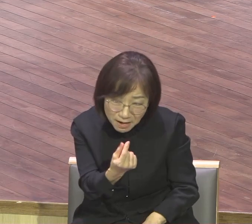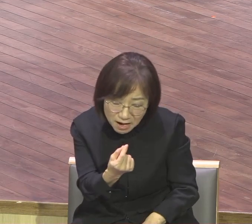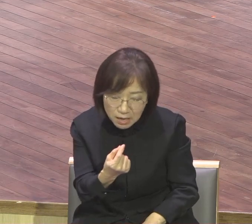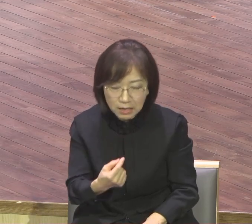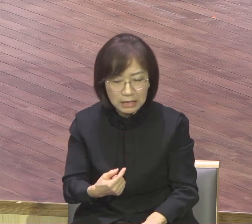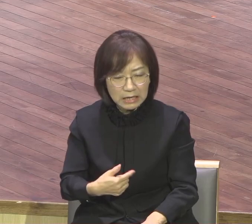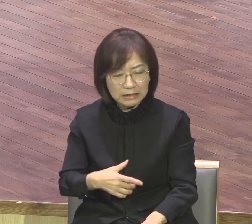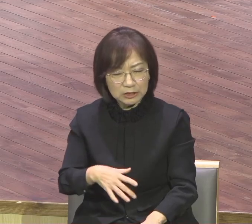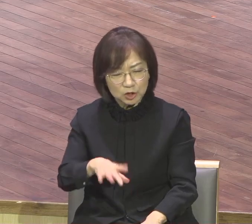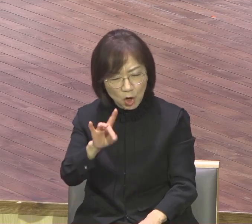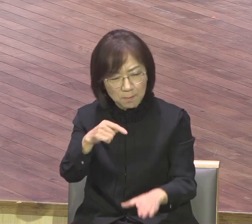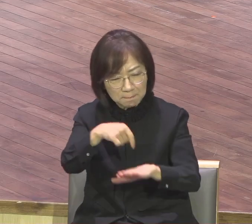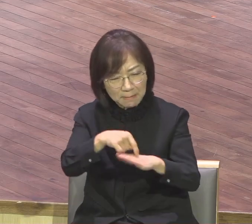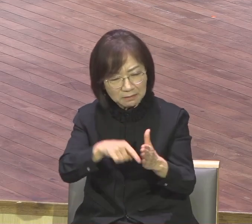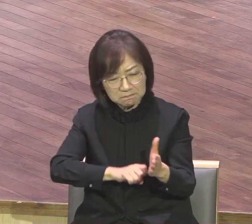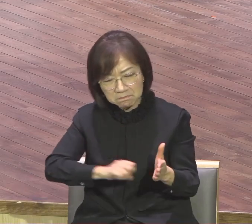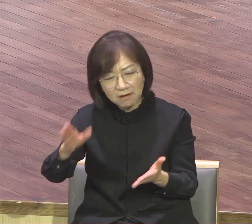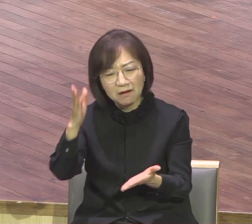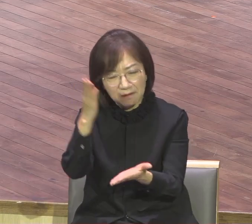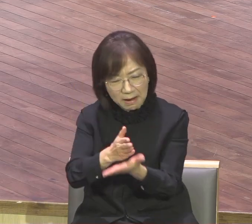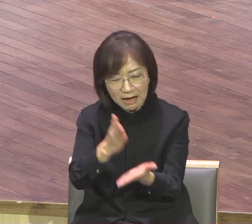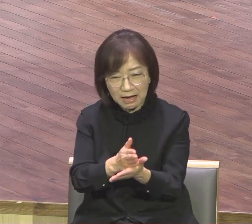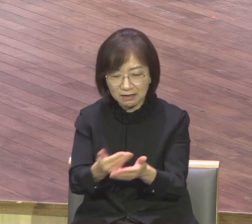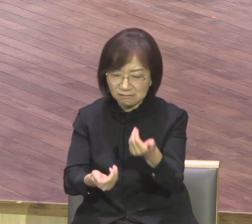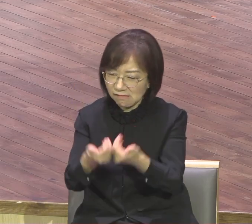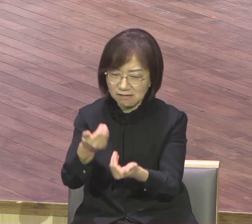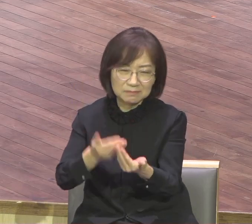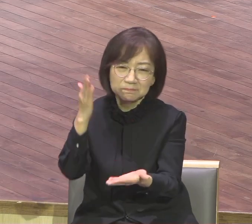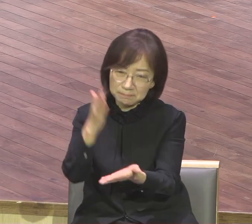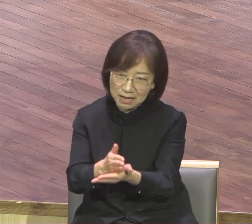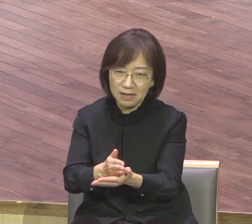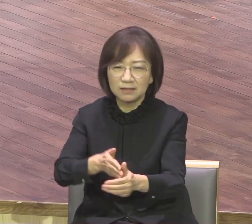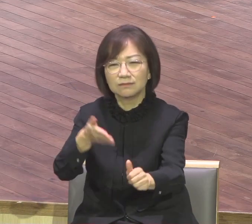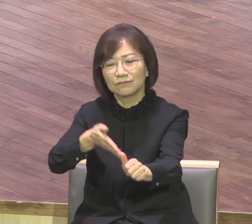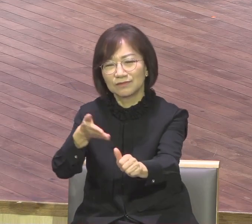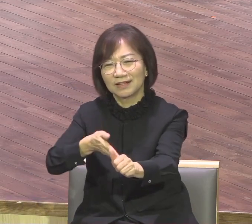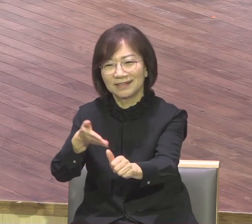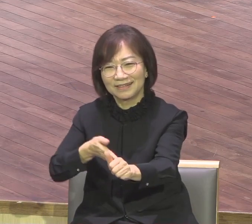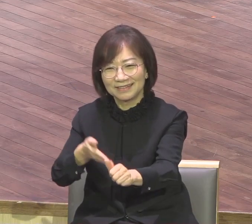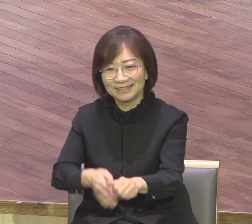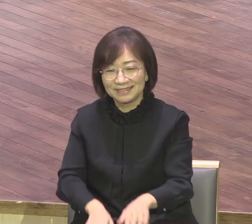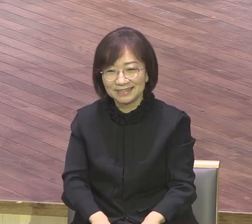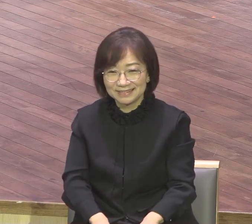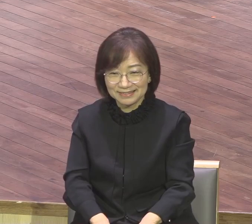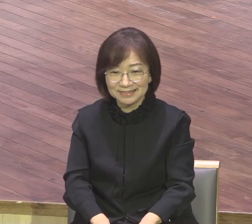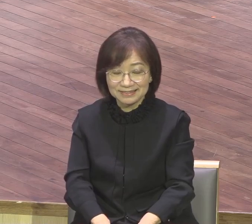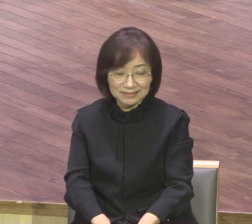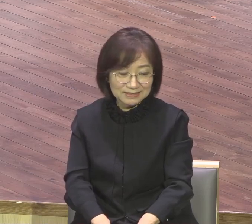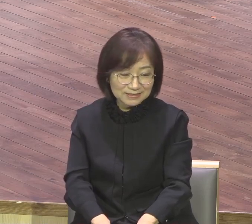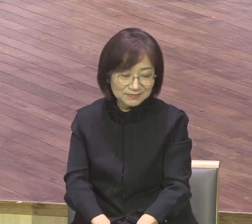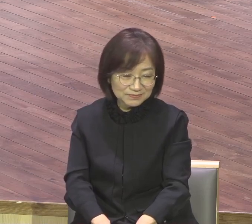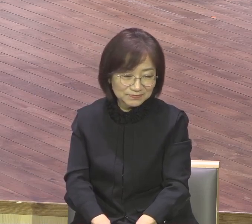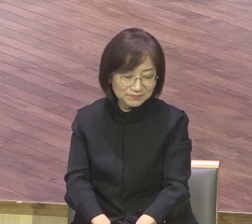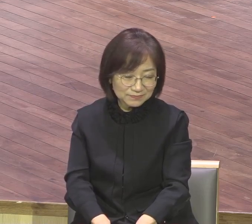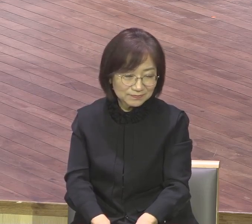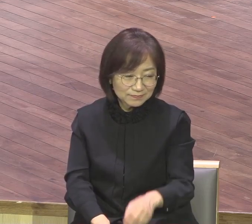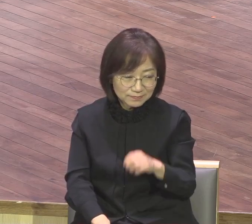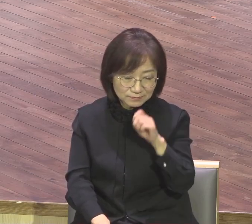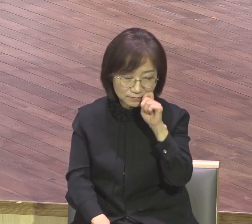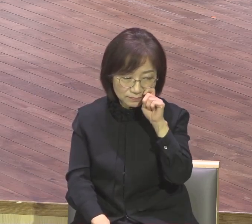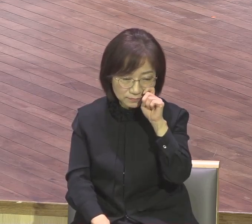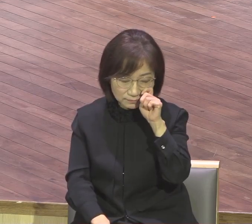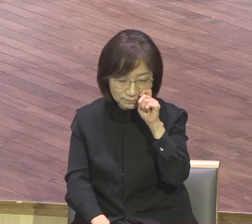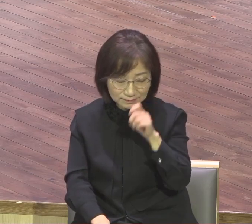diciendo que tenga el corazón del comienzo del evangelismo. 오늘 본문은 바울은 본문을 시작하면서 1절 시작하면서